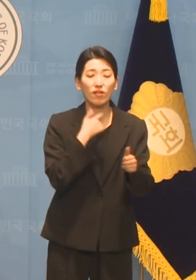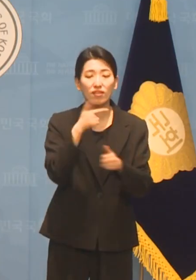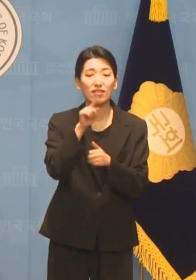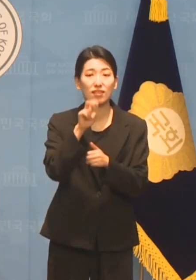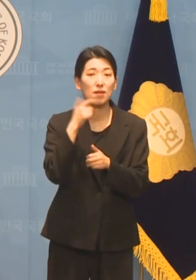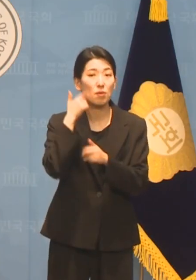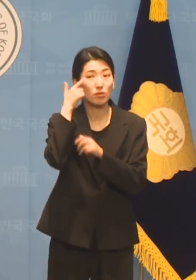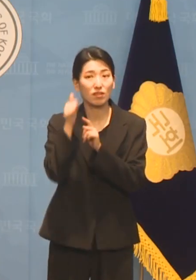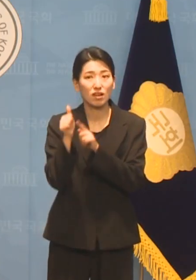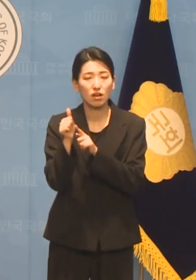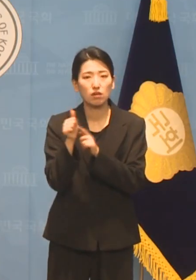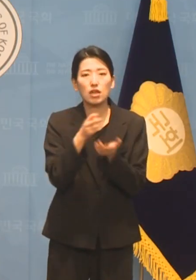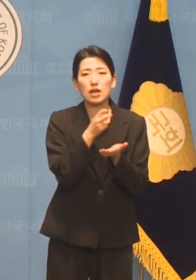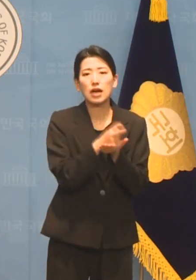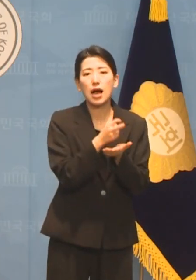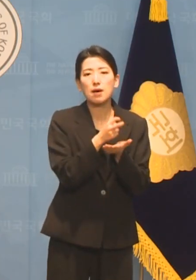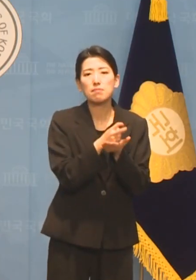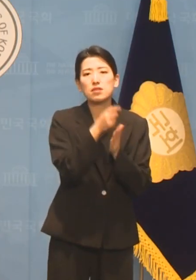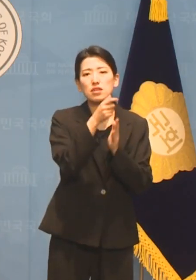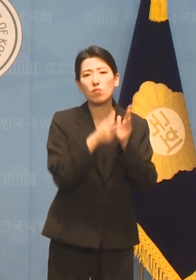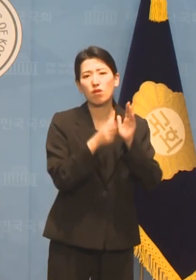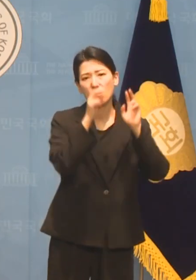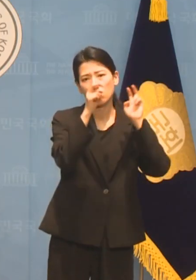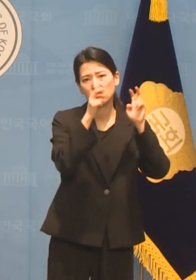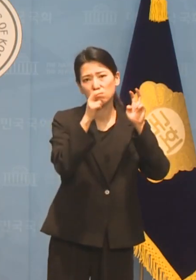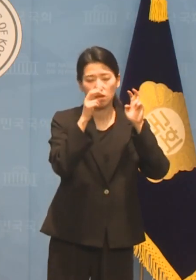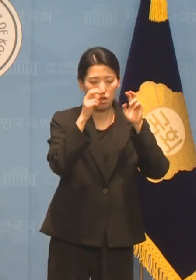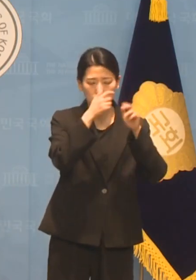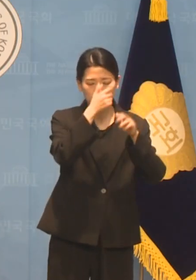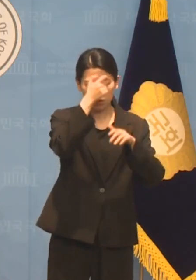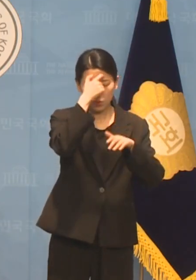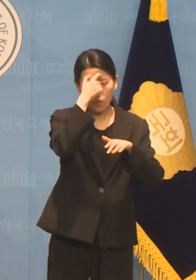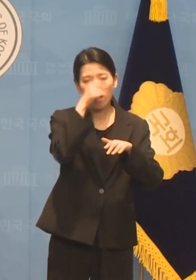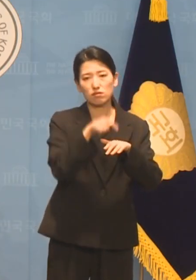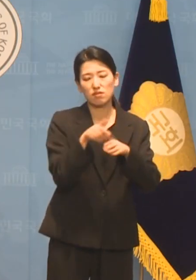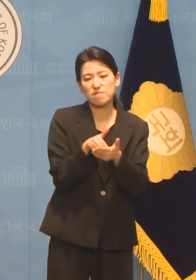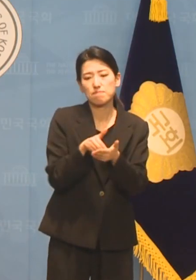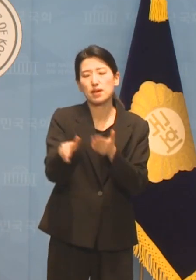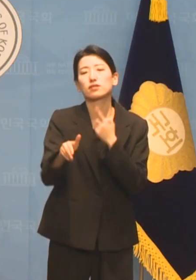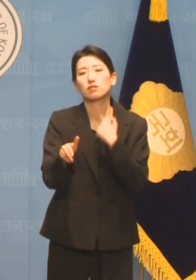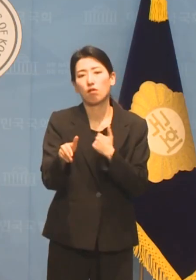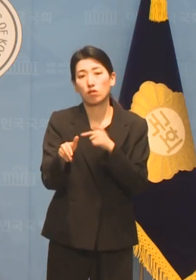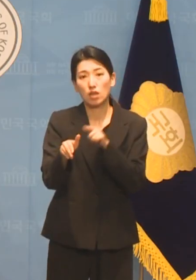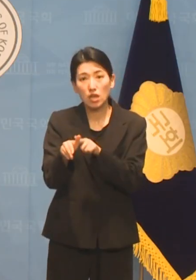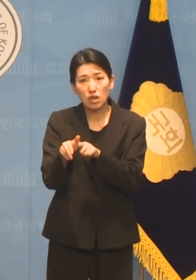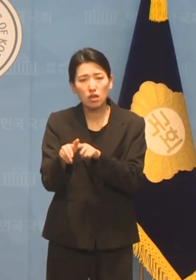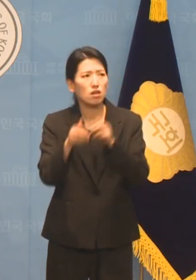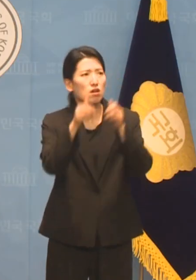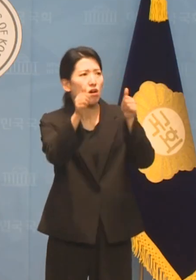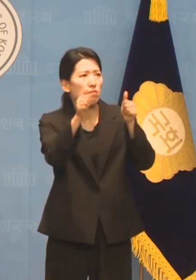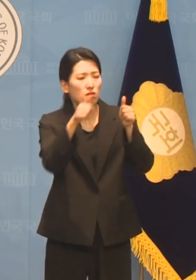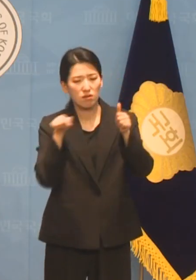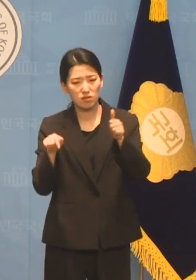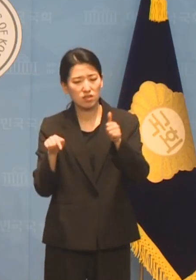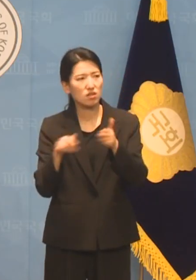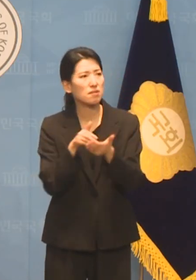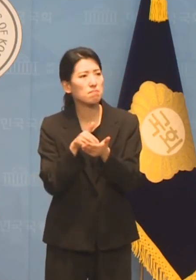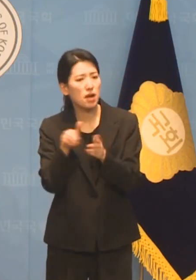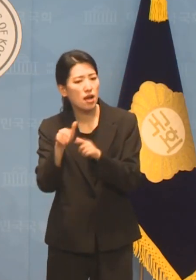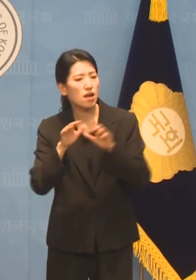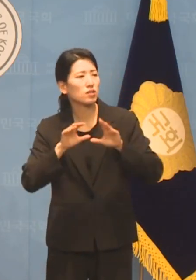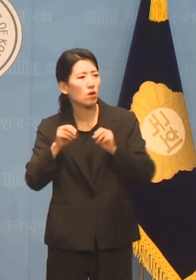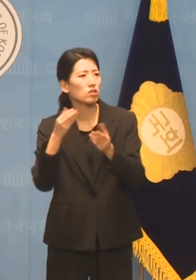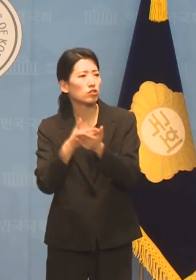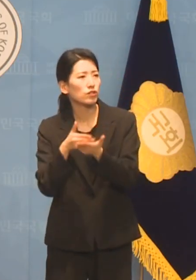환영합니다. 법원이 성소수자를 축복해 교단에서 출교된 남재영 목사의 징계에 대해